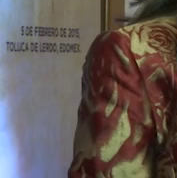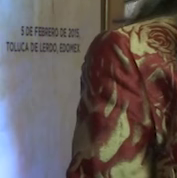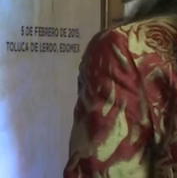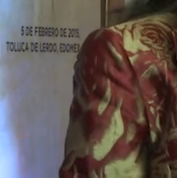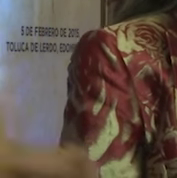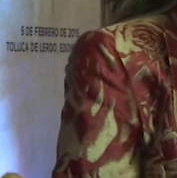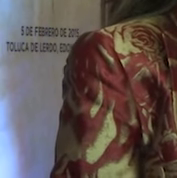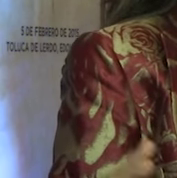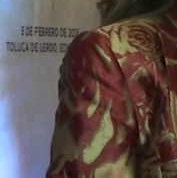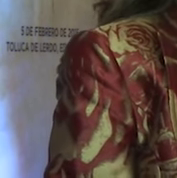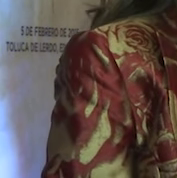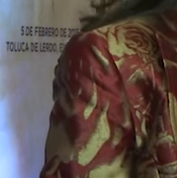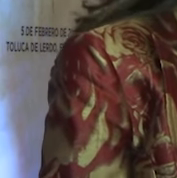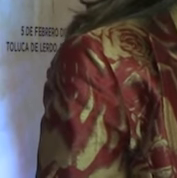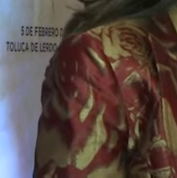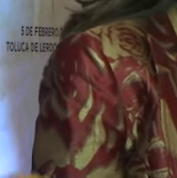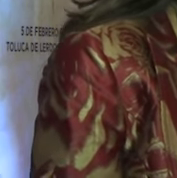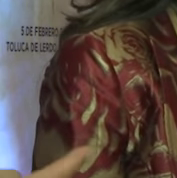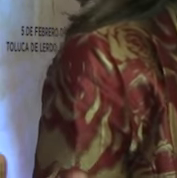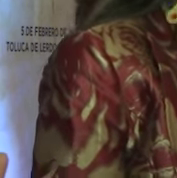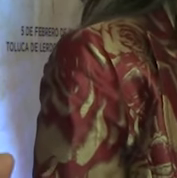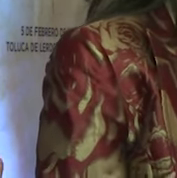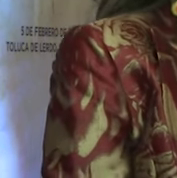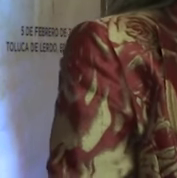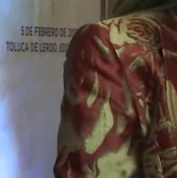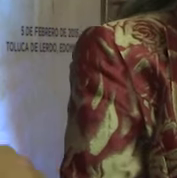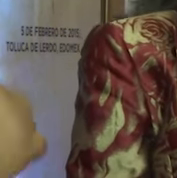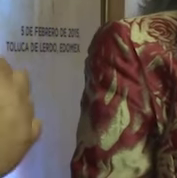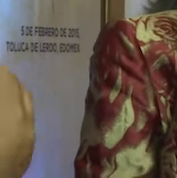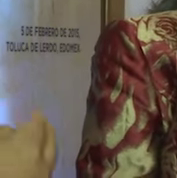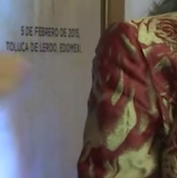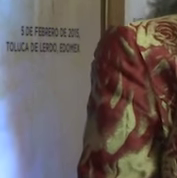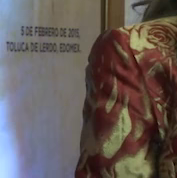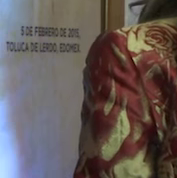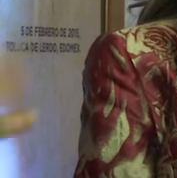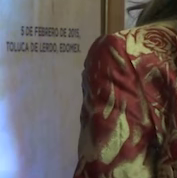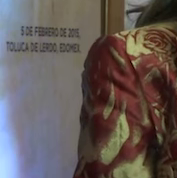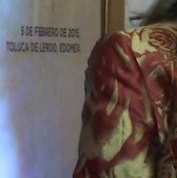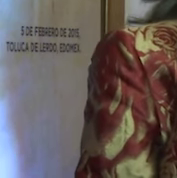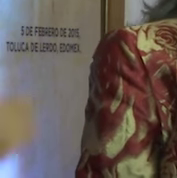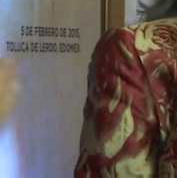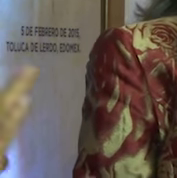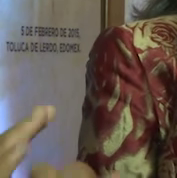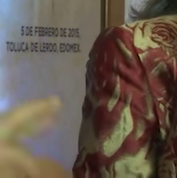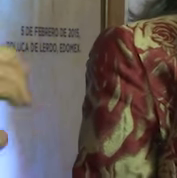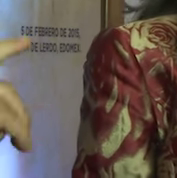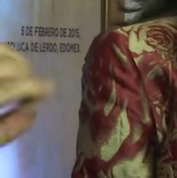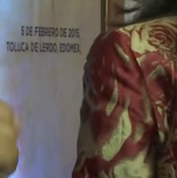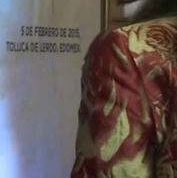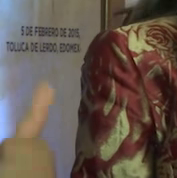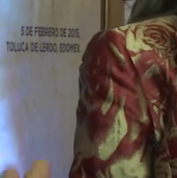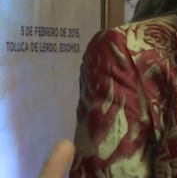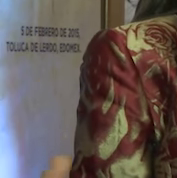se antoja indispensable. Es un hecho que México durante los últimos 10 años ha venido enfrentando retos y desafíos